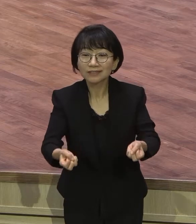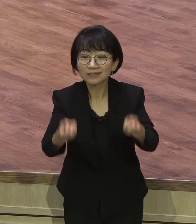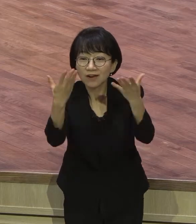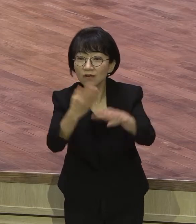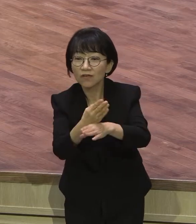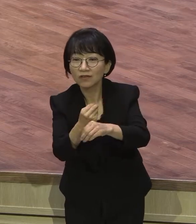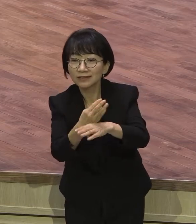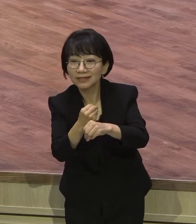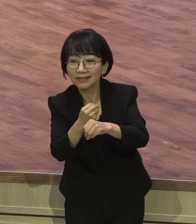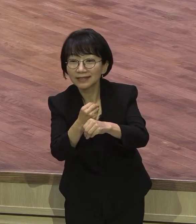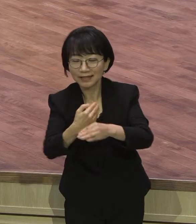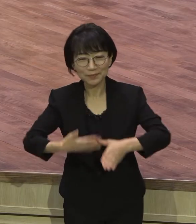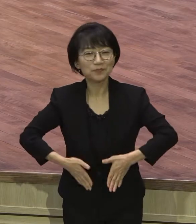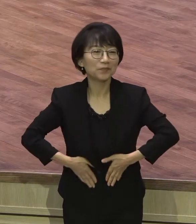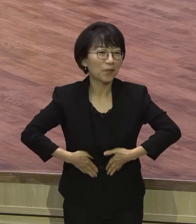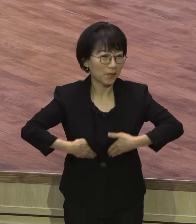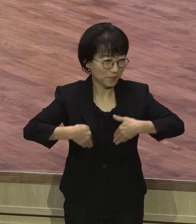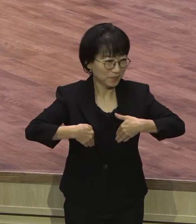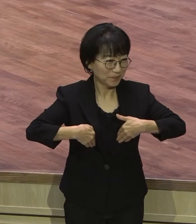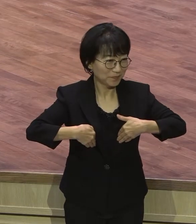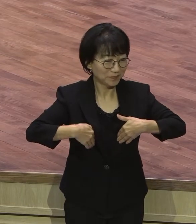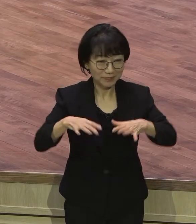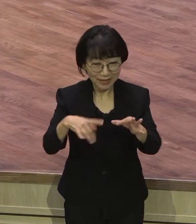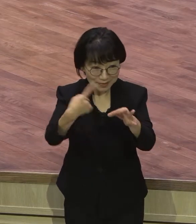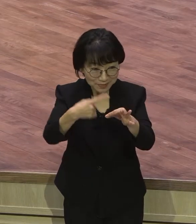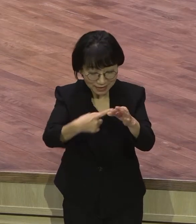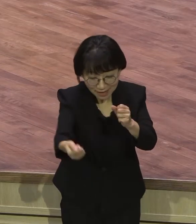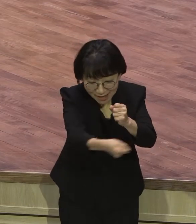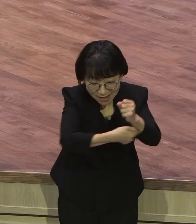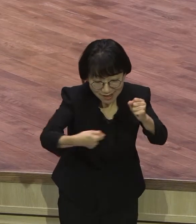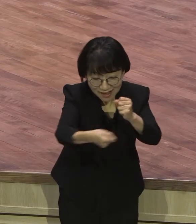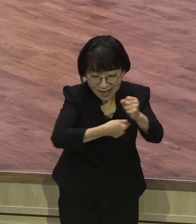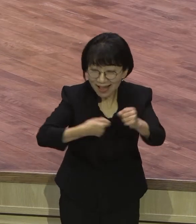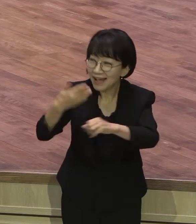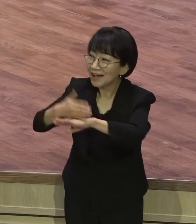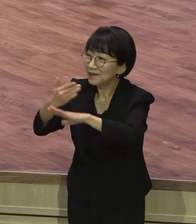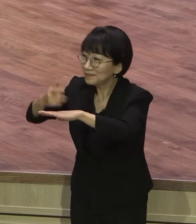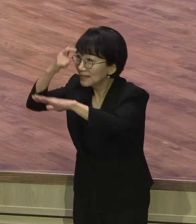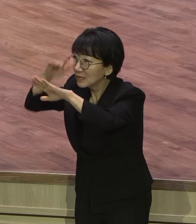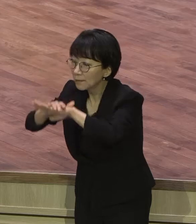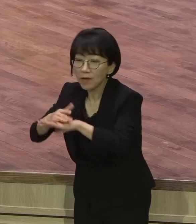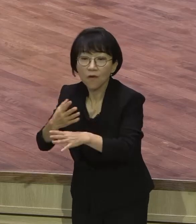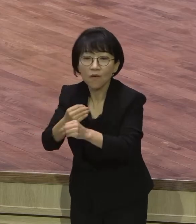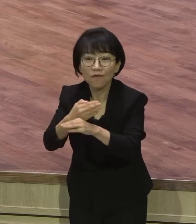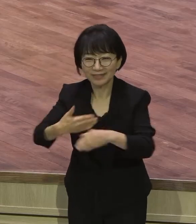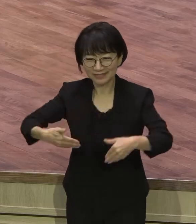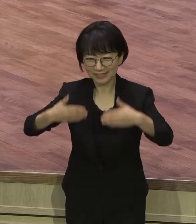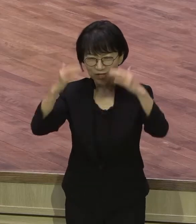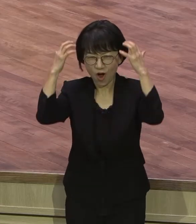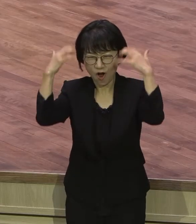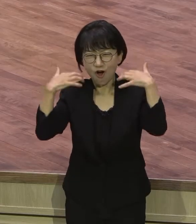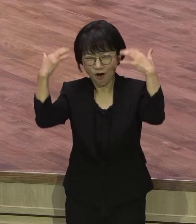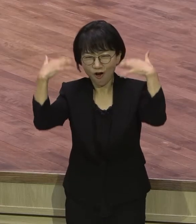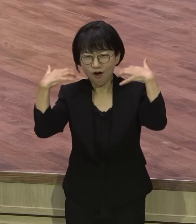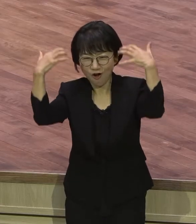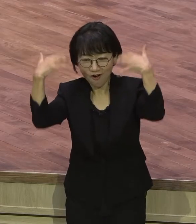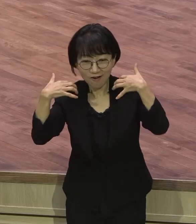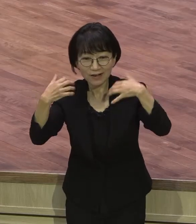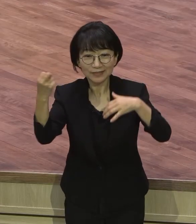지키느냐, 이 봄에 지키고, 이제 맥추감사주일은 여름에 지키고, 이제